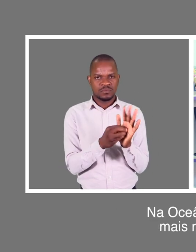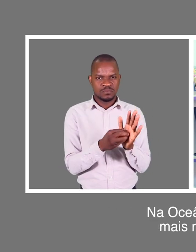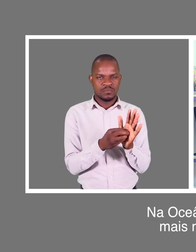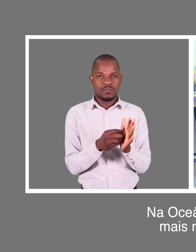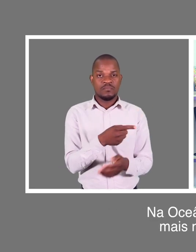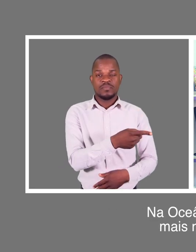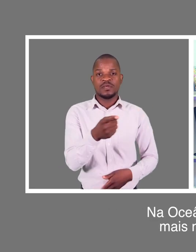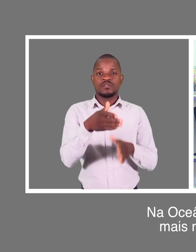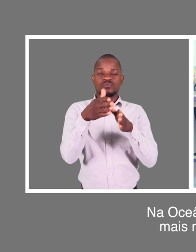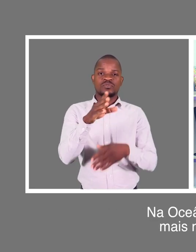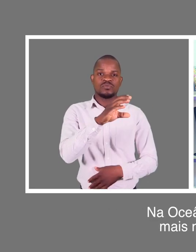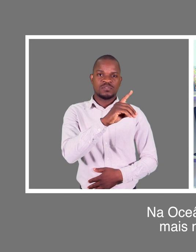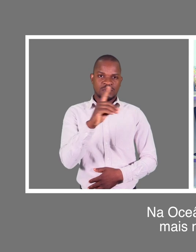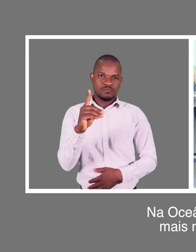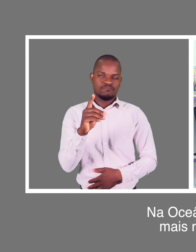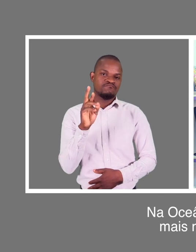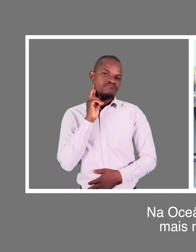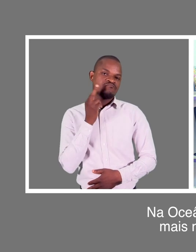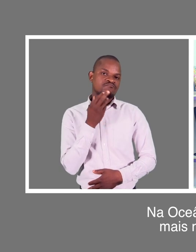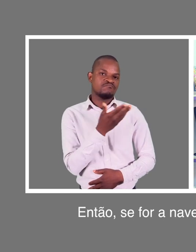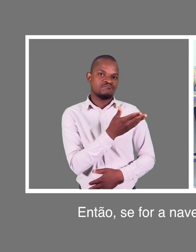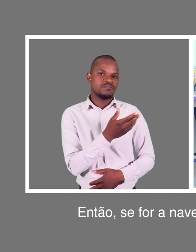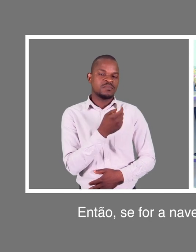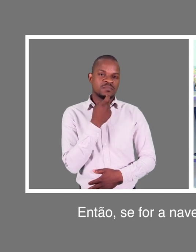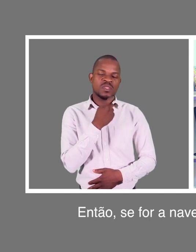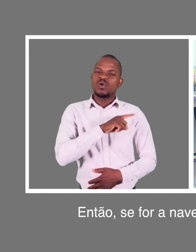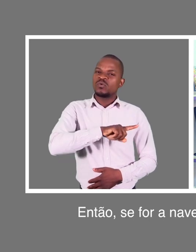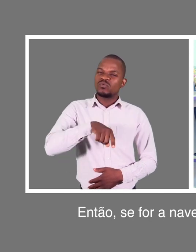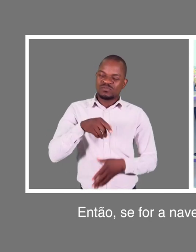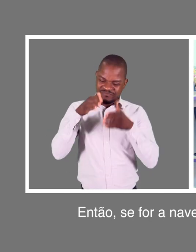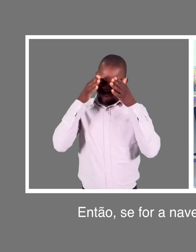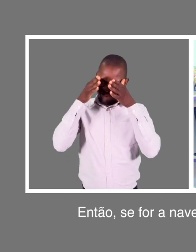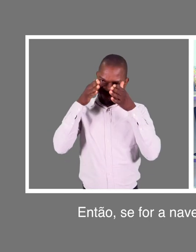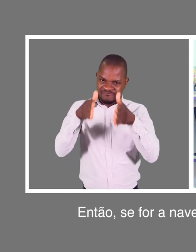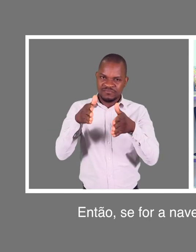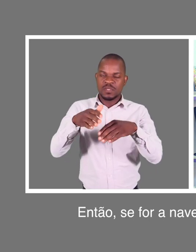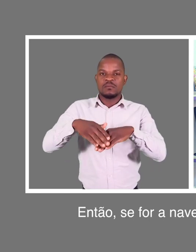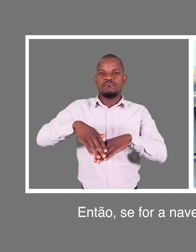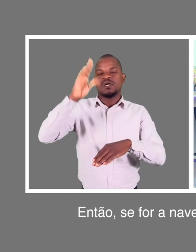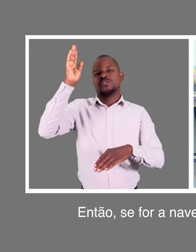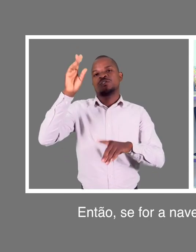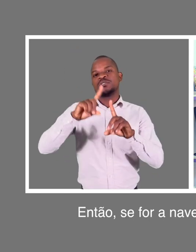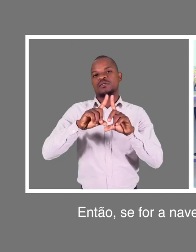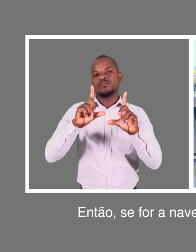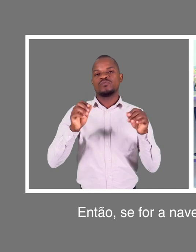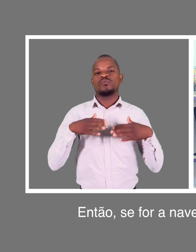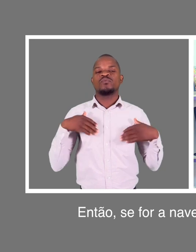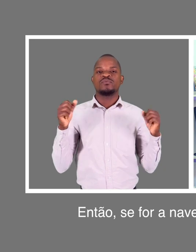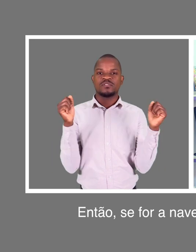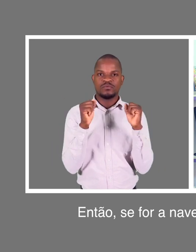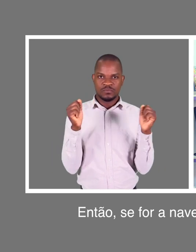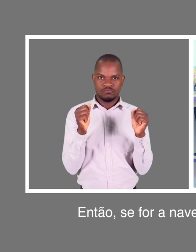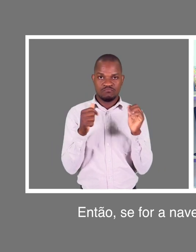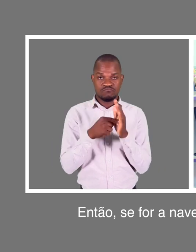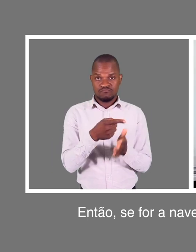Na Oceânia, nós decidimos focar mais no serviço de saúde. Então, se for a